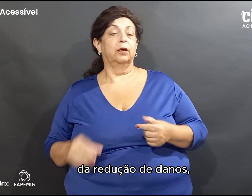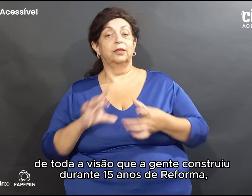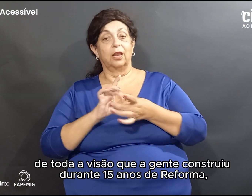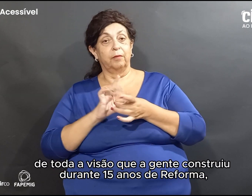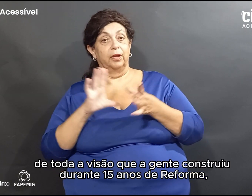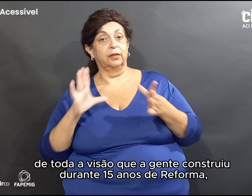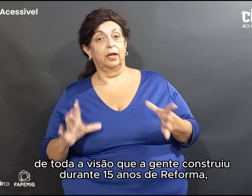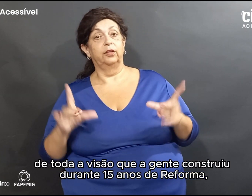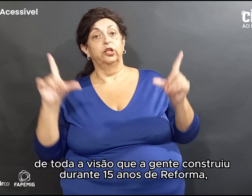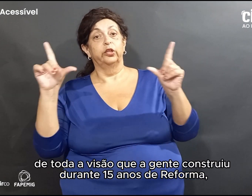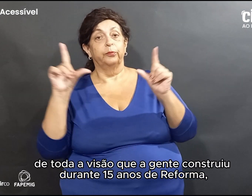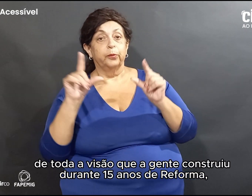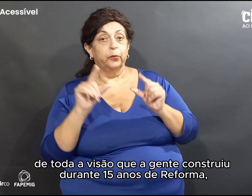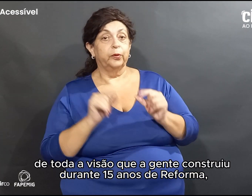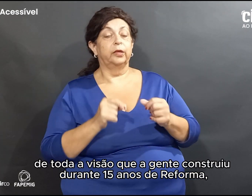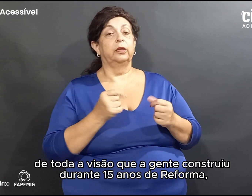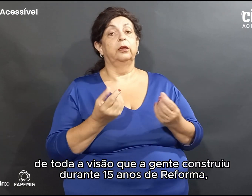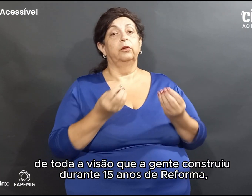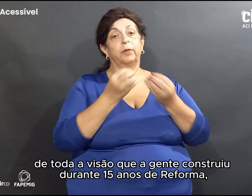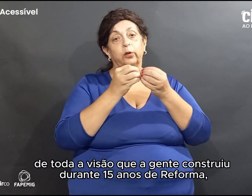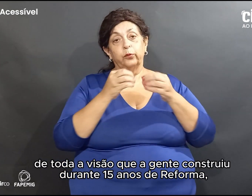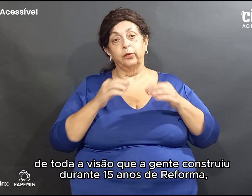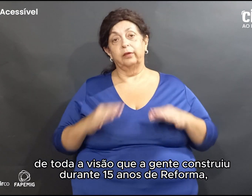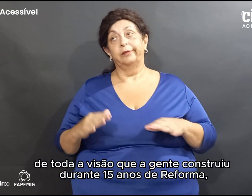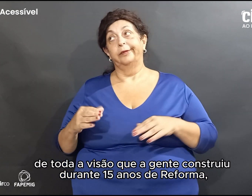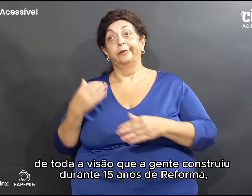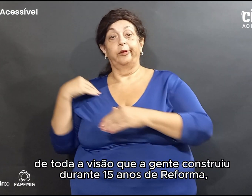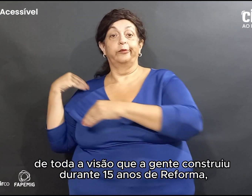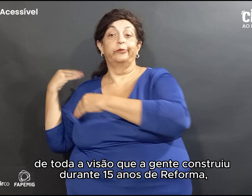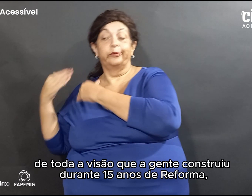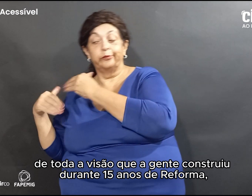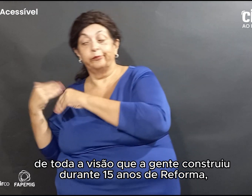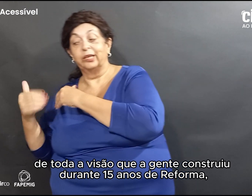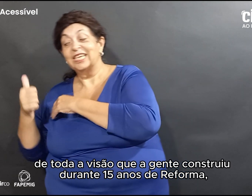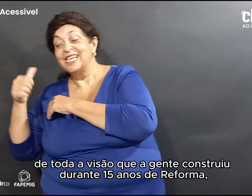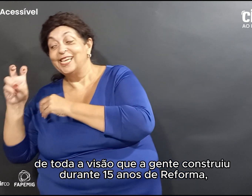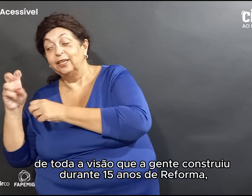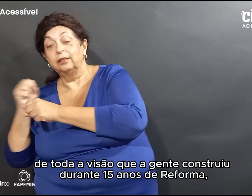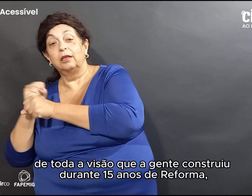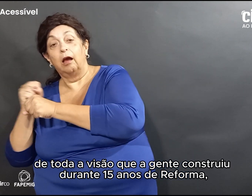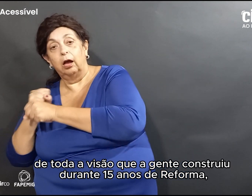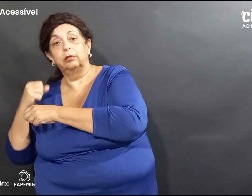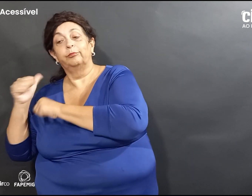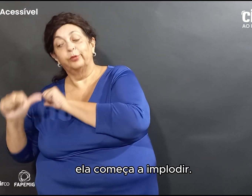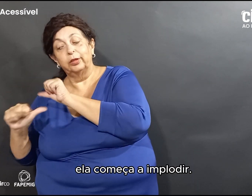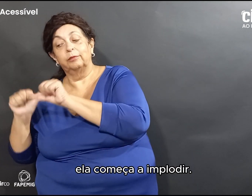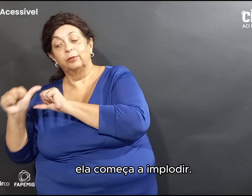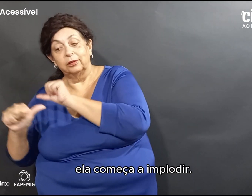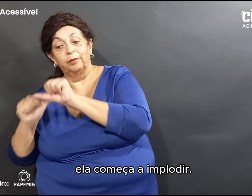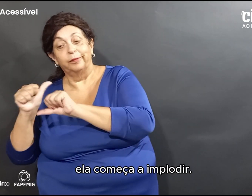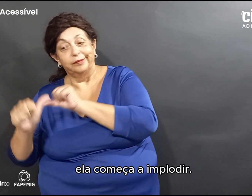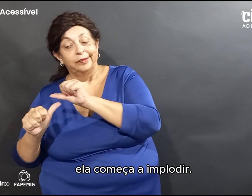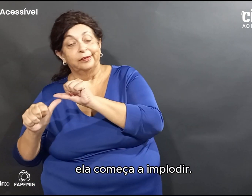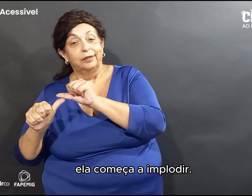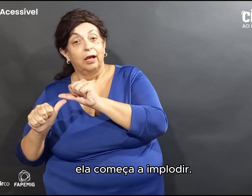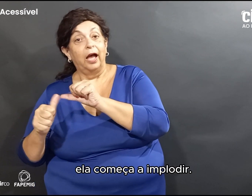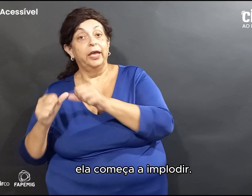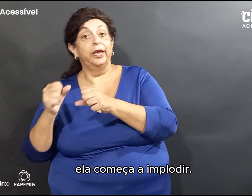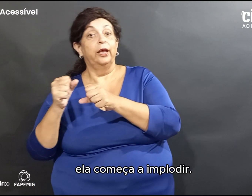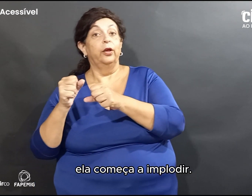toda a visão que a gente construiu durante aí, né, 15 anos de reforma. Ela começa a implodir,